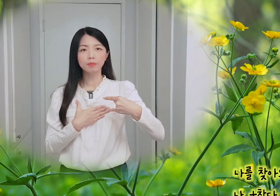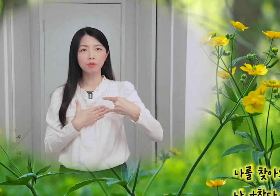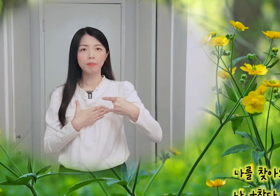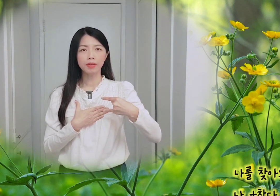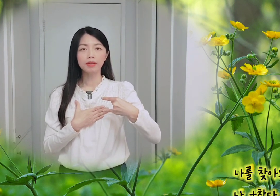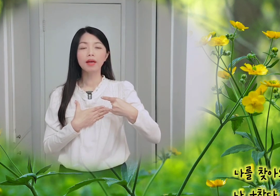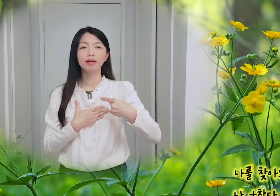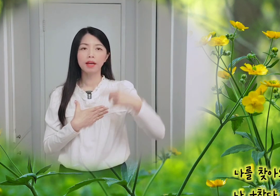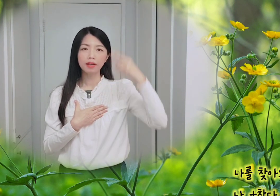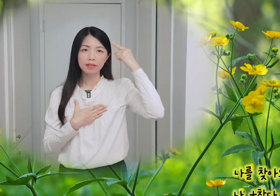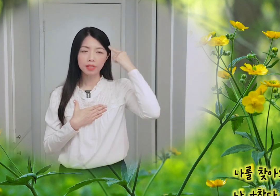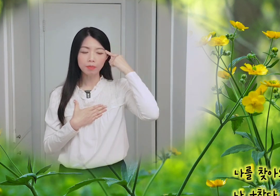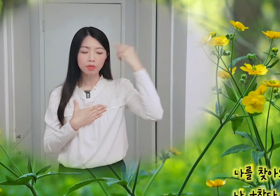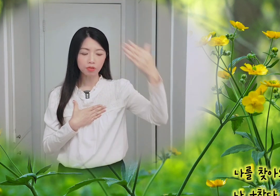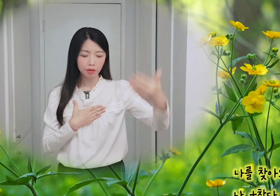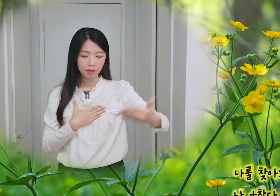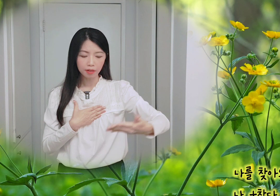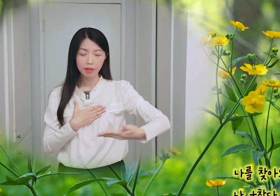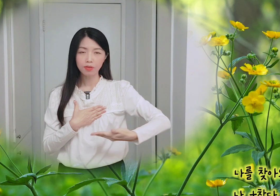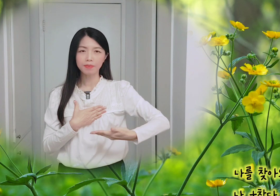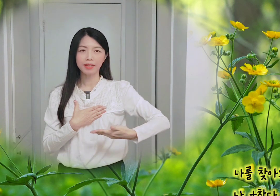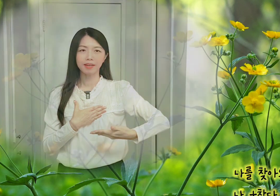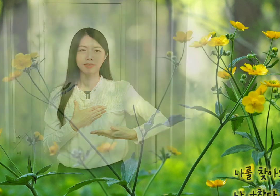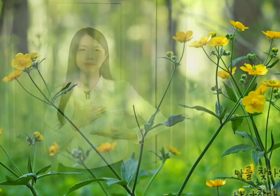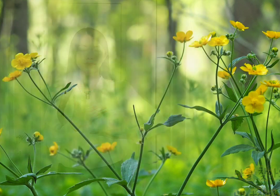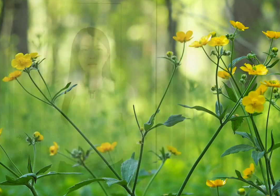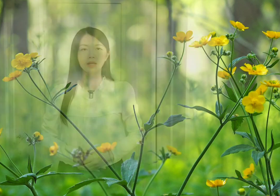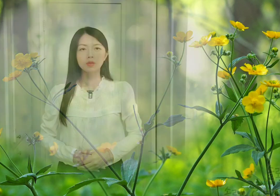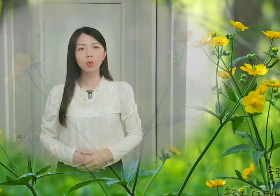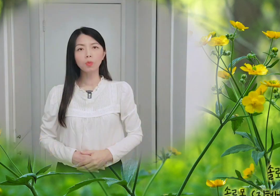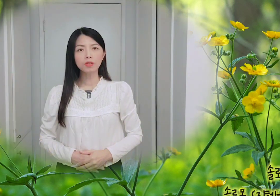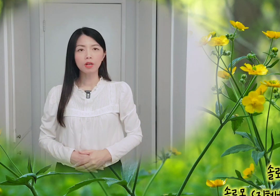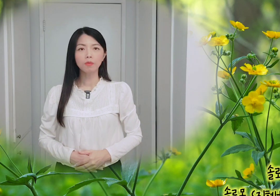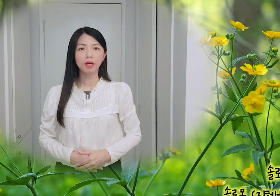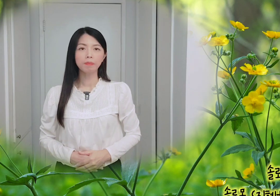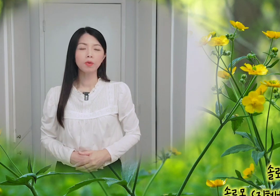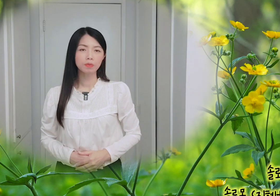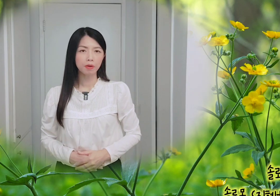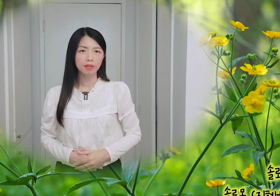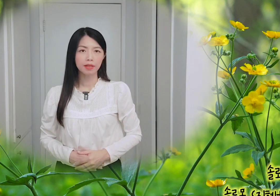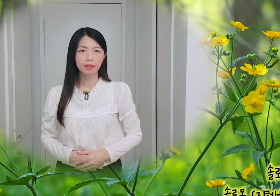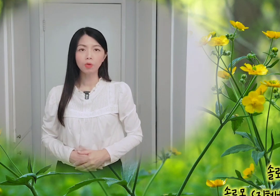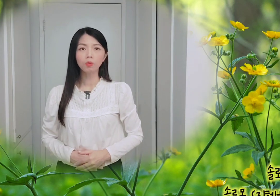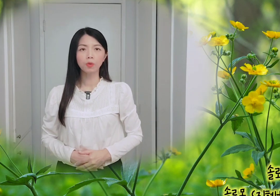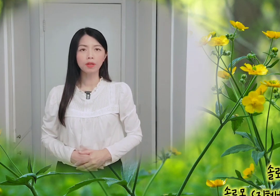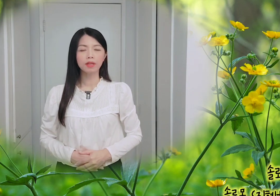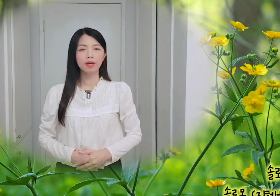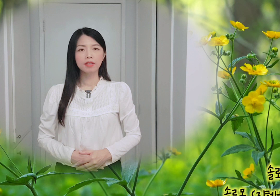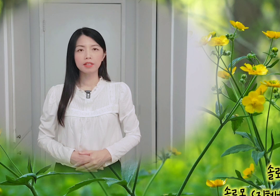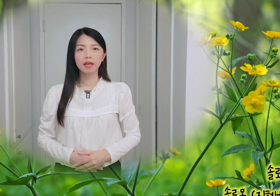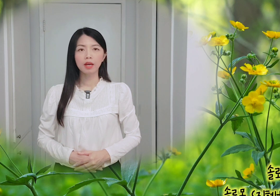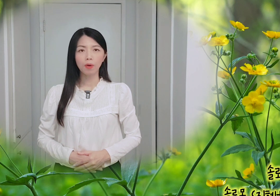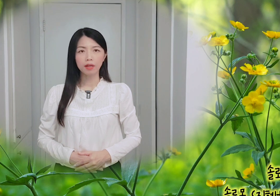던지신 그 물음 앞에는 그냥 질문 수어를 해줬습니다. 솔로몬처럼 답하고 싶었지.